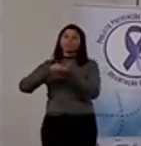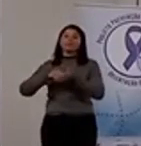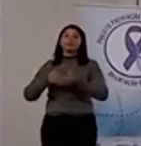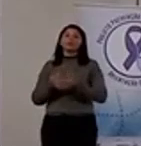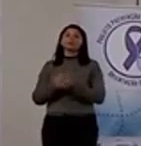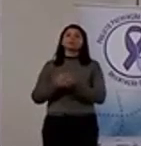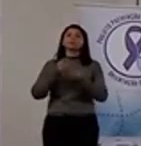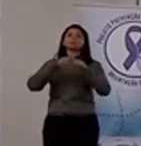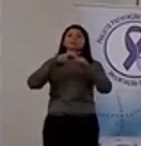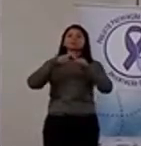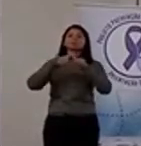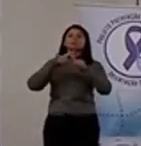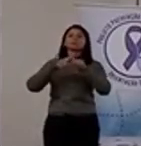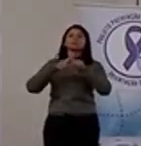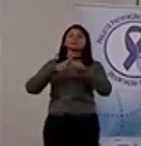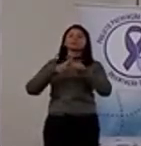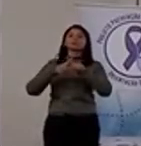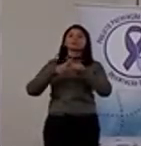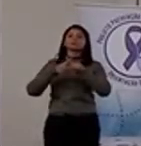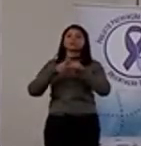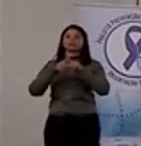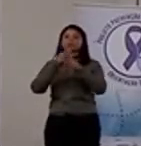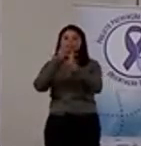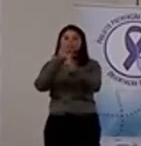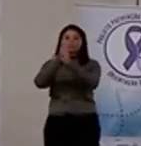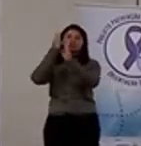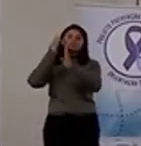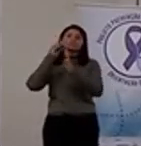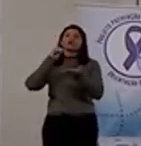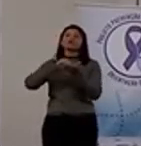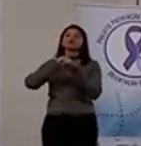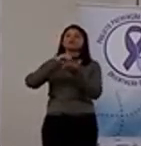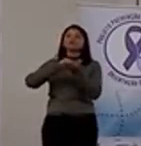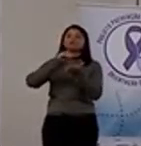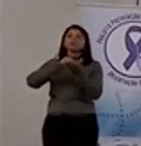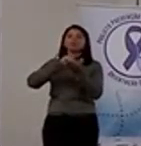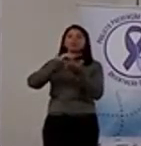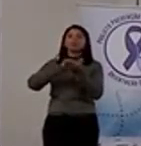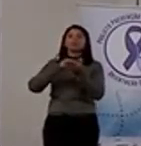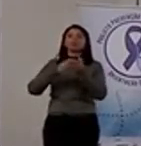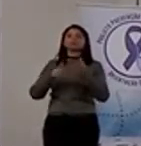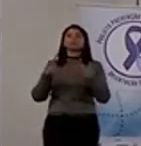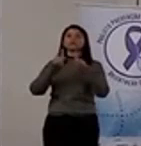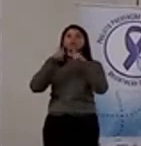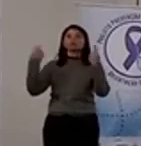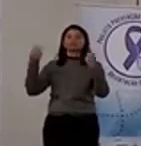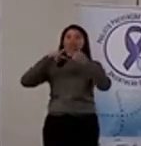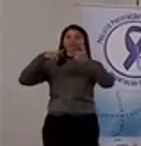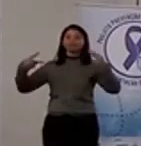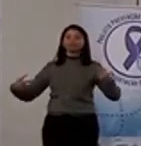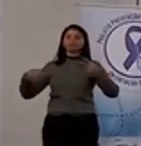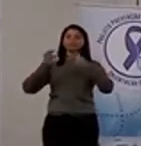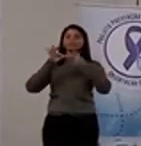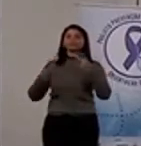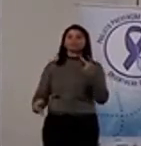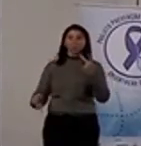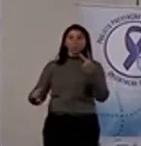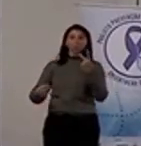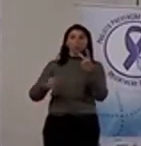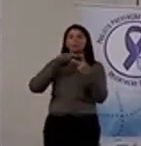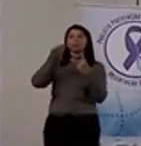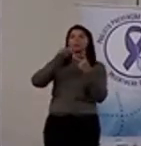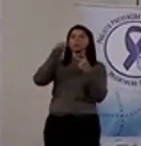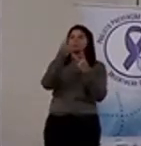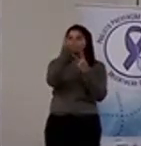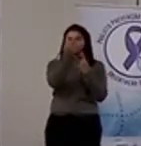Porque você precisa detectar aquela quantidade toda de material genético que está faltando. Quando você vai investigar o único gene que está alterado, você tem que fazer